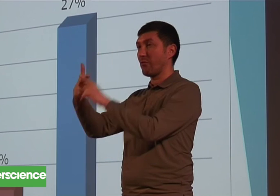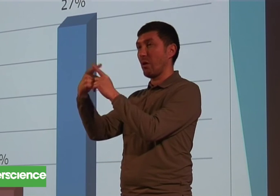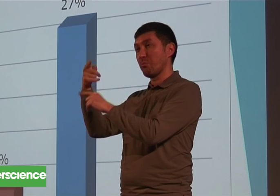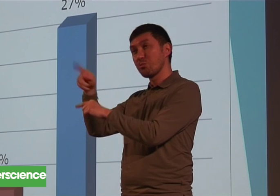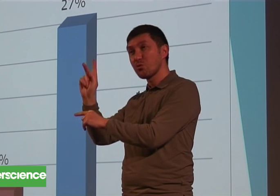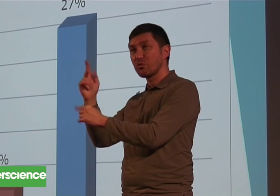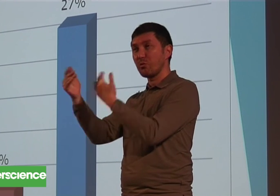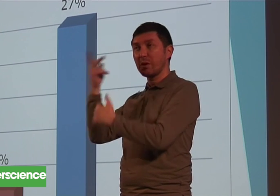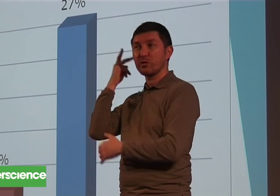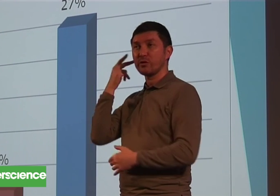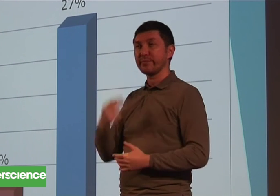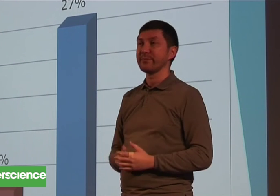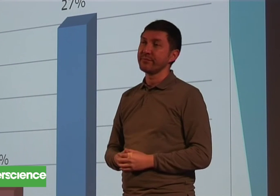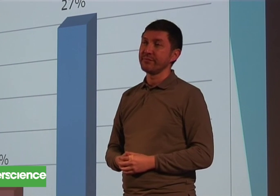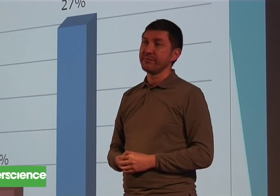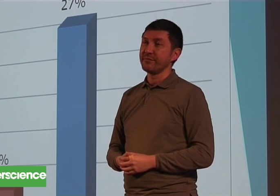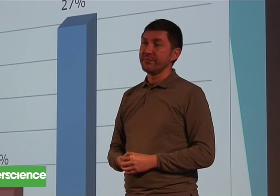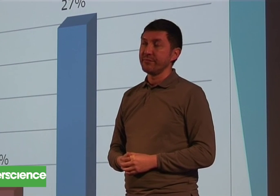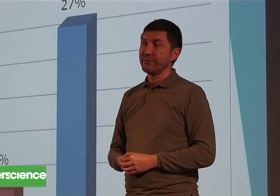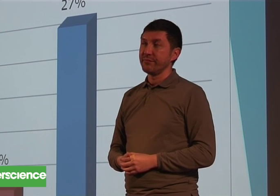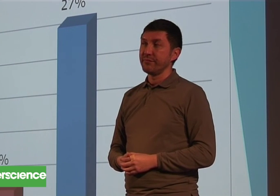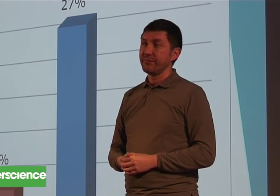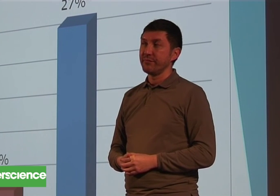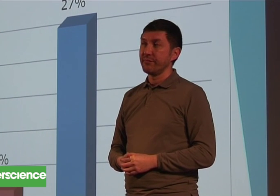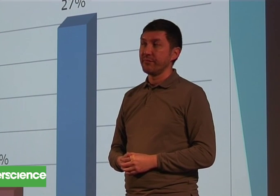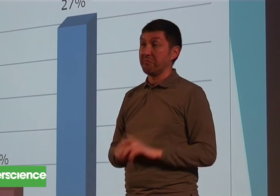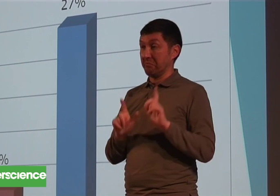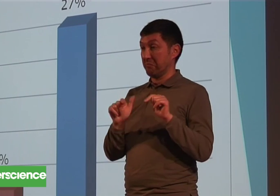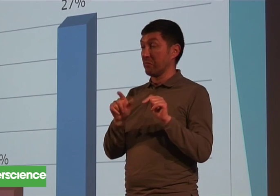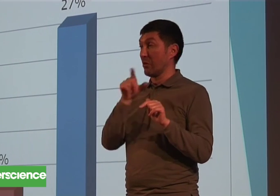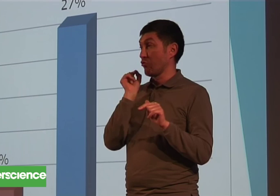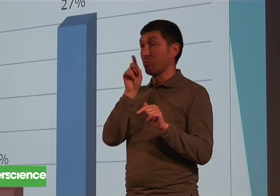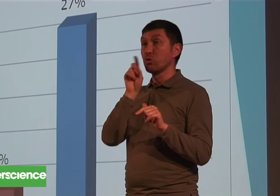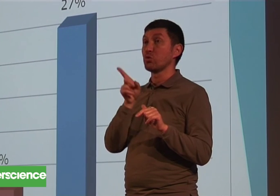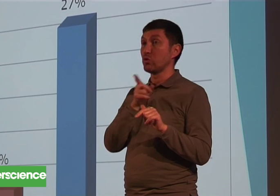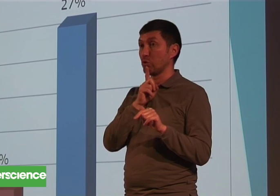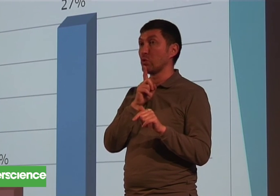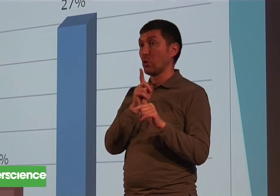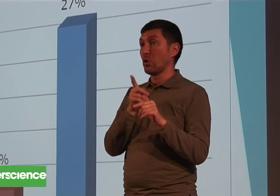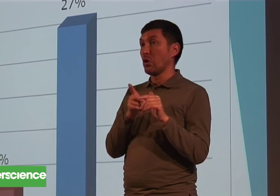générale. Et là encore, les hommes sourds sont un petit peu plus touchés que les autres.